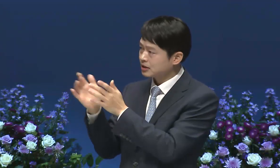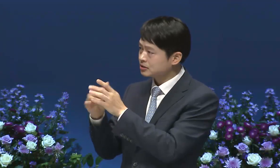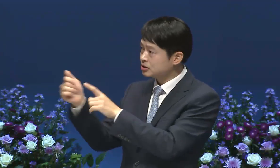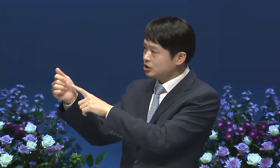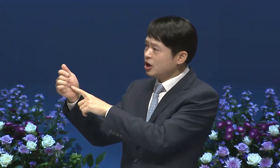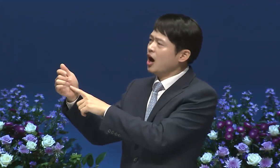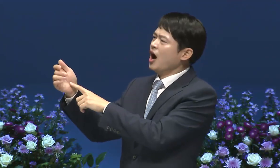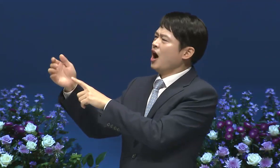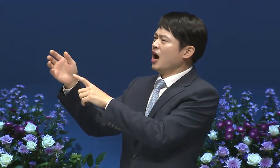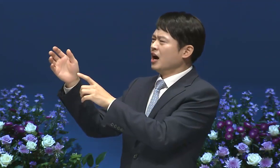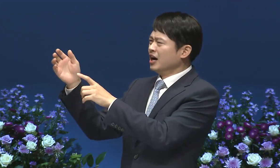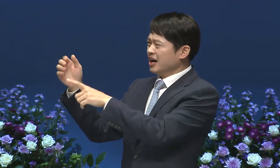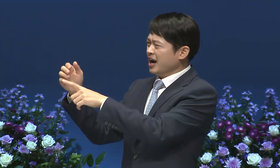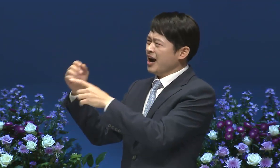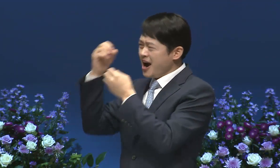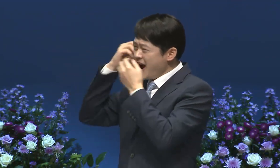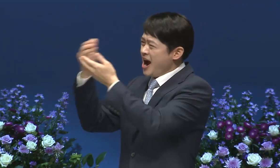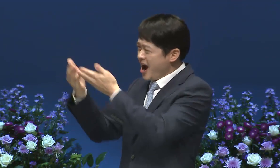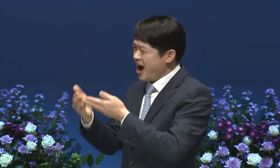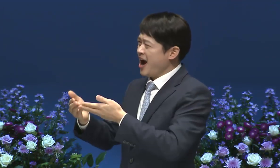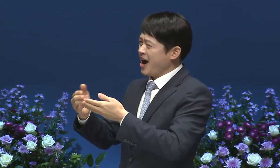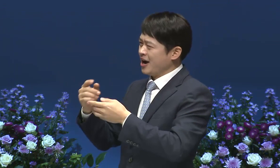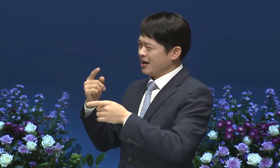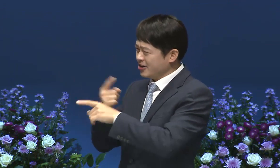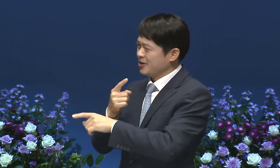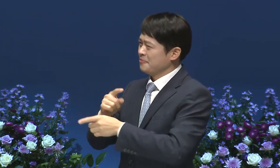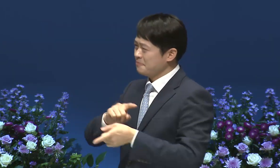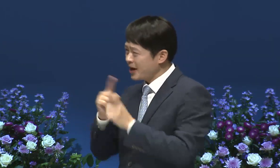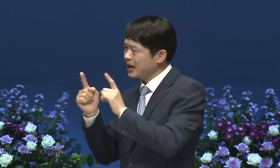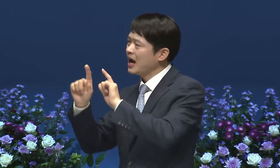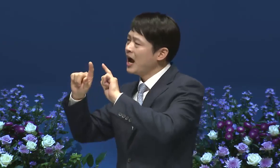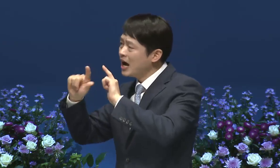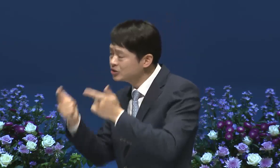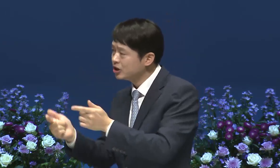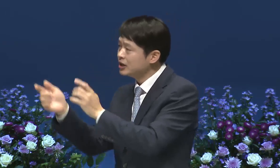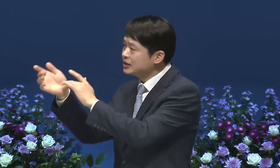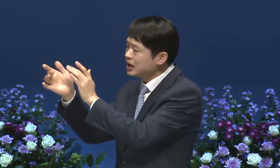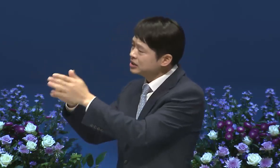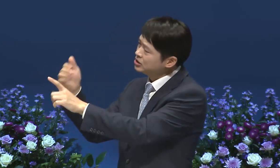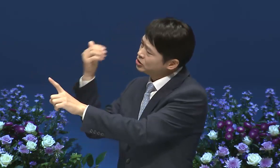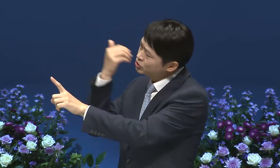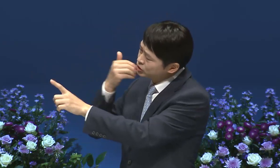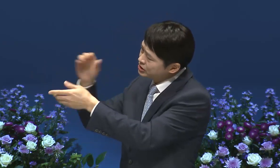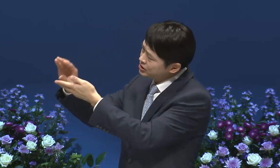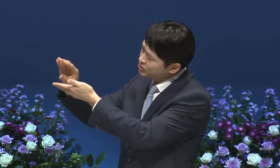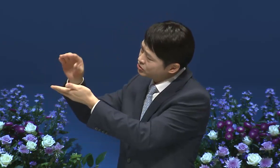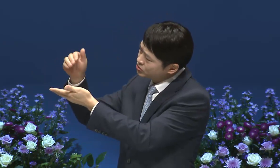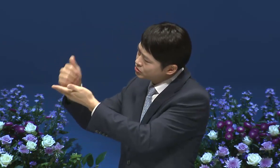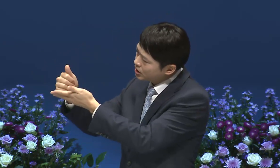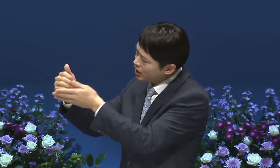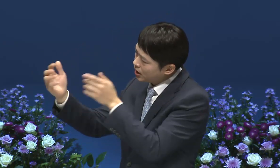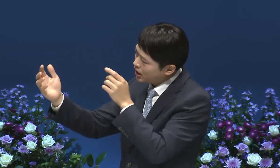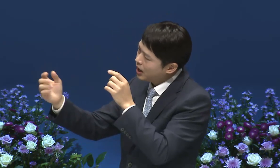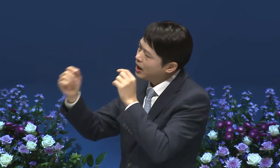그 농인 한 사람이 예수 그리스도를 만나 영적으로 그리고 육적으로 회복이 된